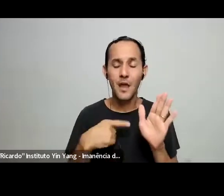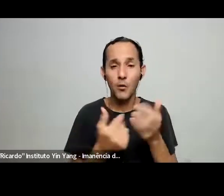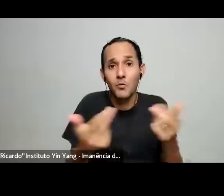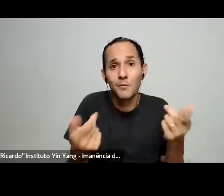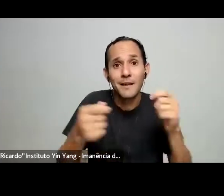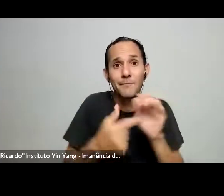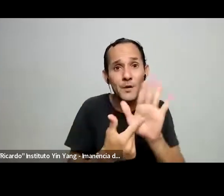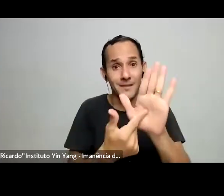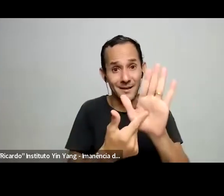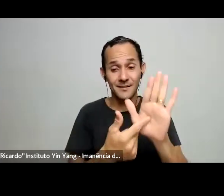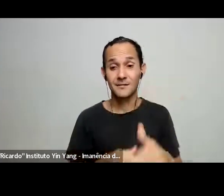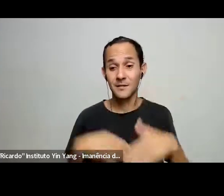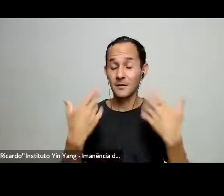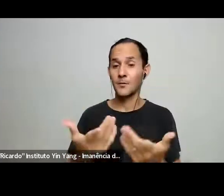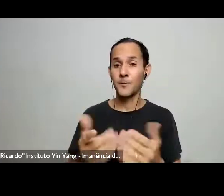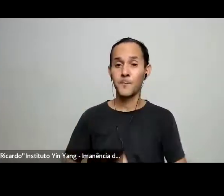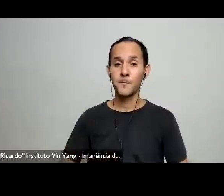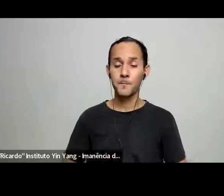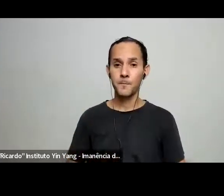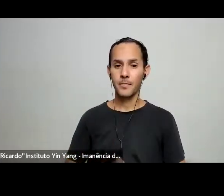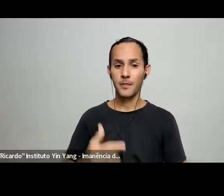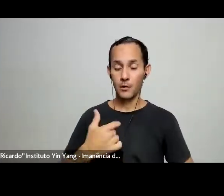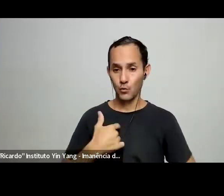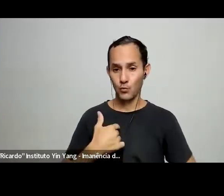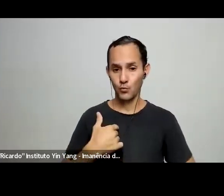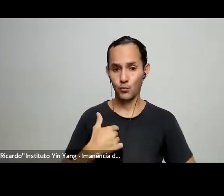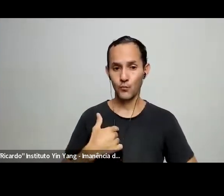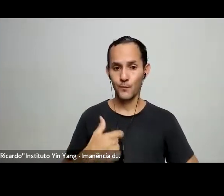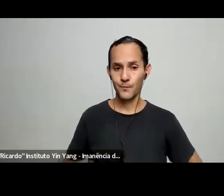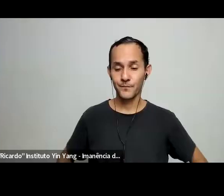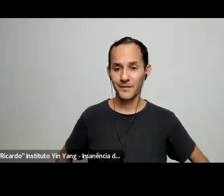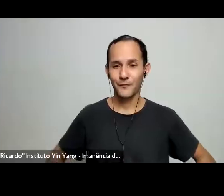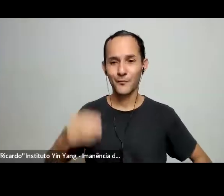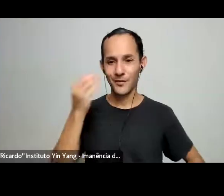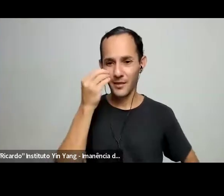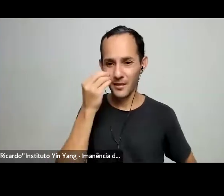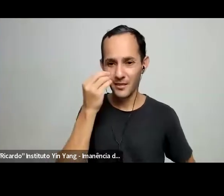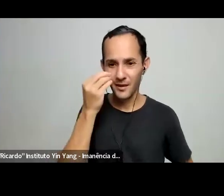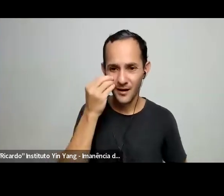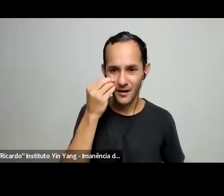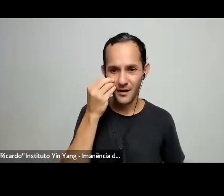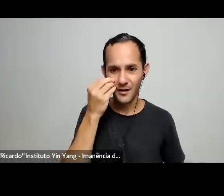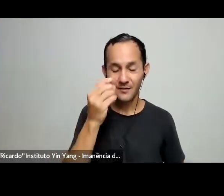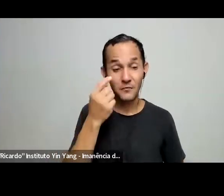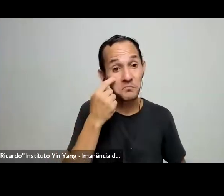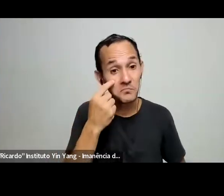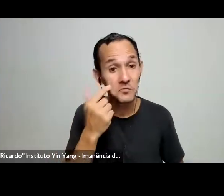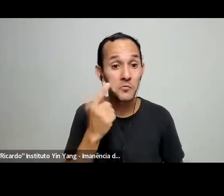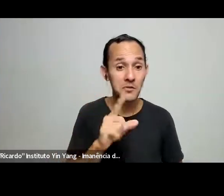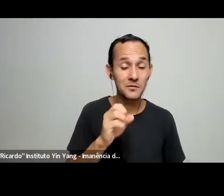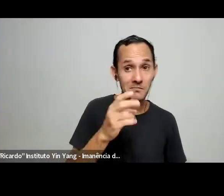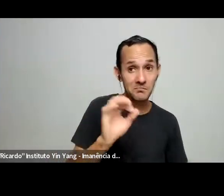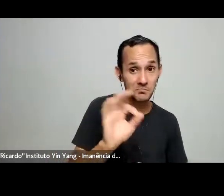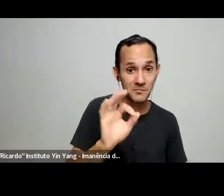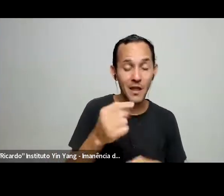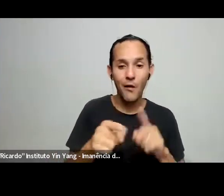apresentar. Nesse sentido, eu vou tentar aqui, Inácio, se eu não conseguir, eu falo,